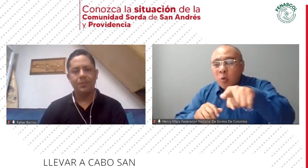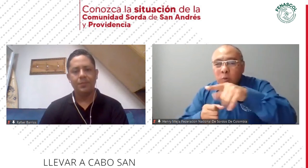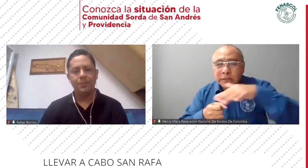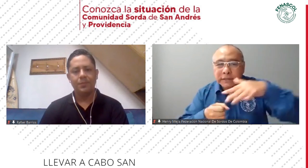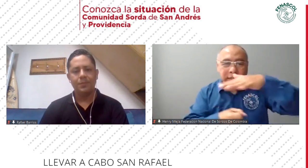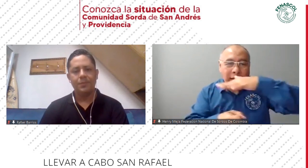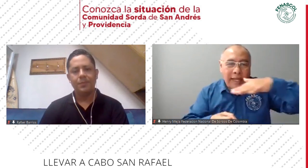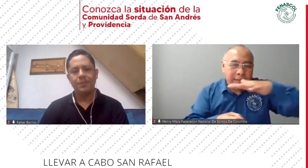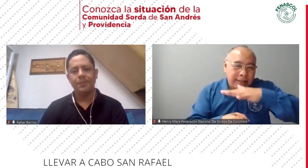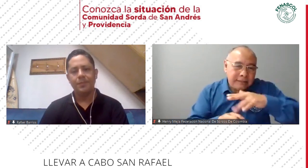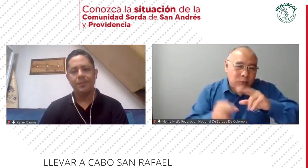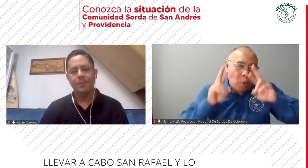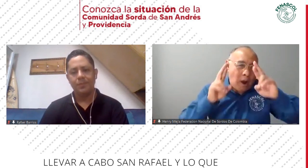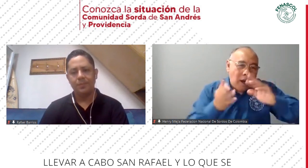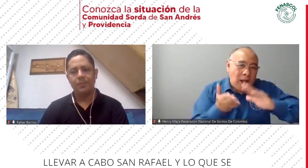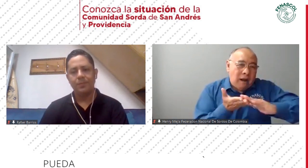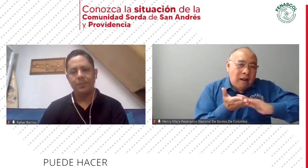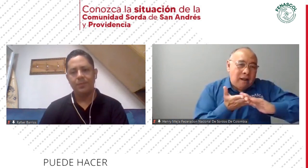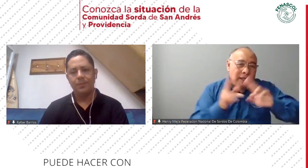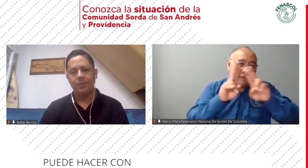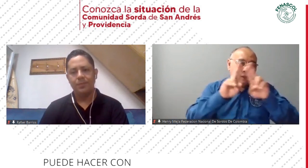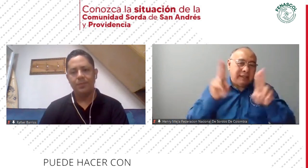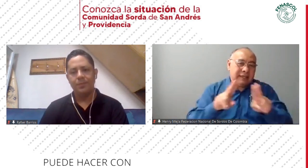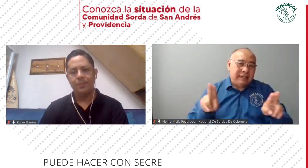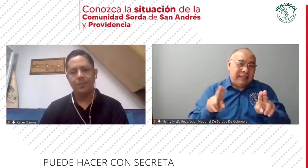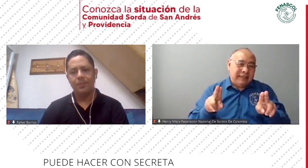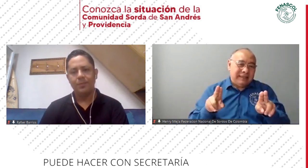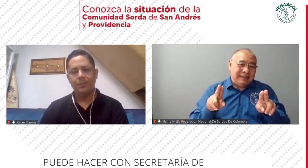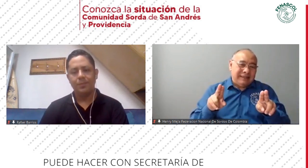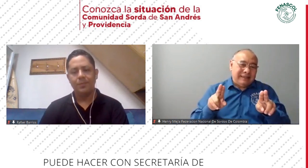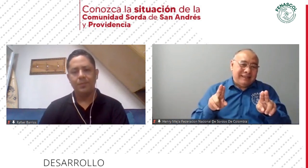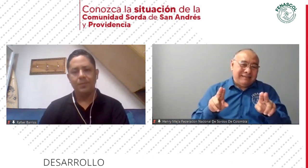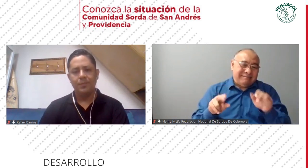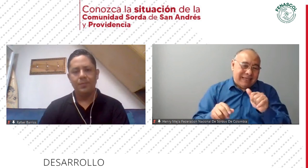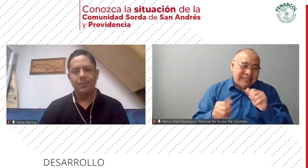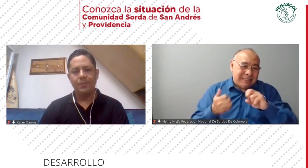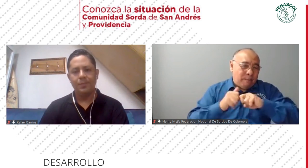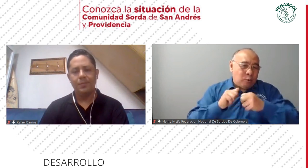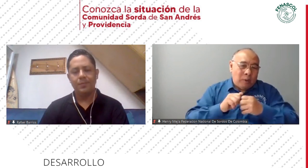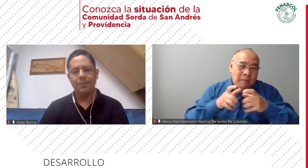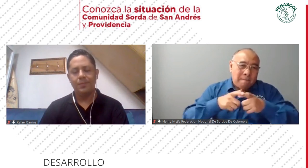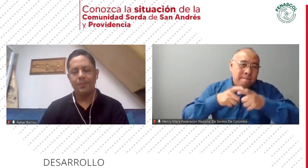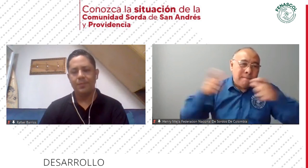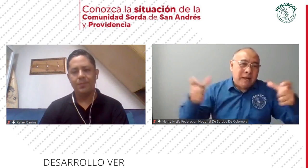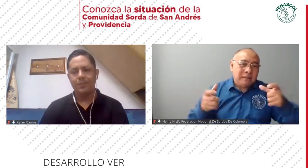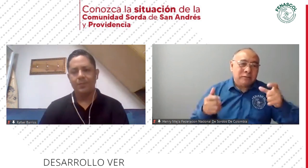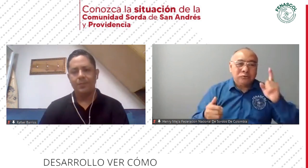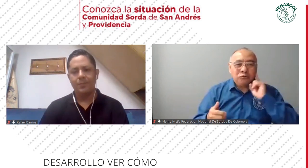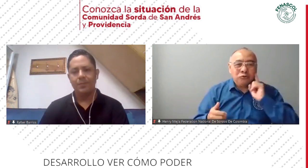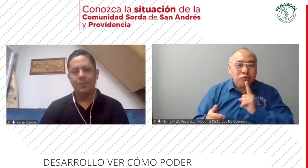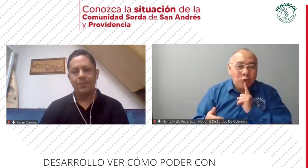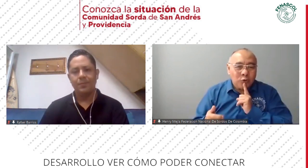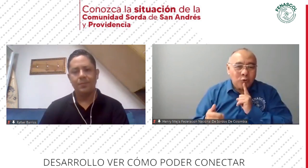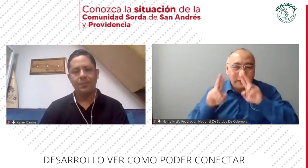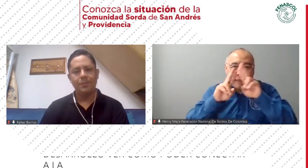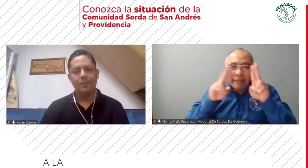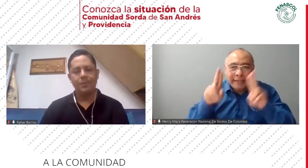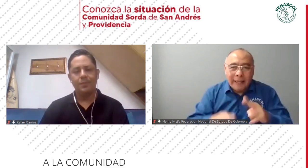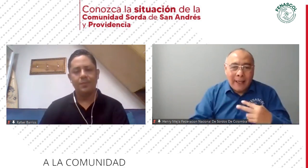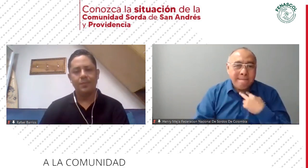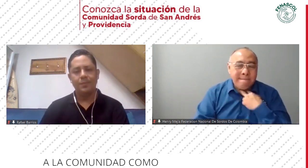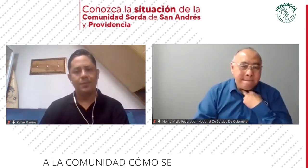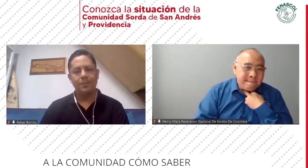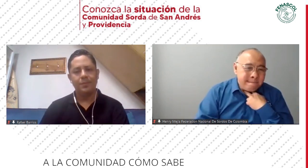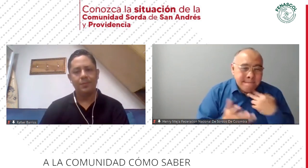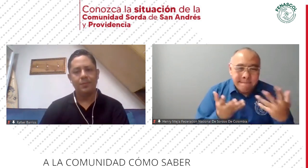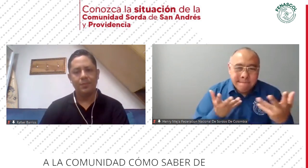rafael y lo que se puede hacer con secretaria de desarrollo y ver cómo poder conectar a la comunidad